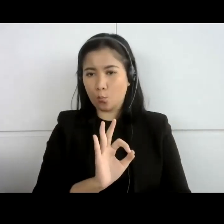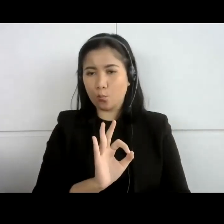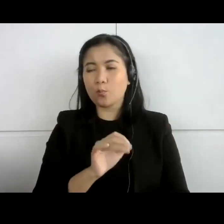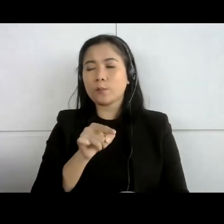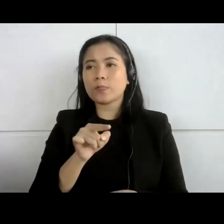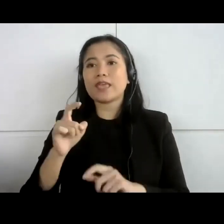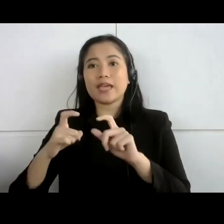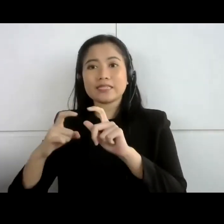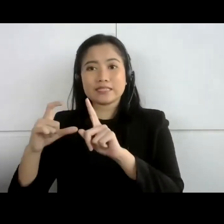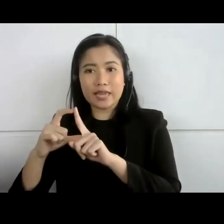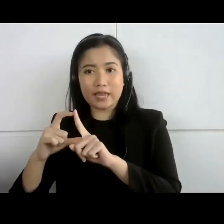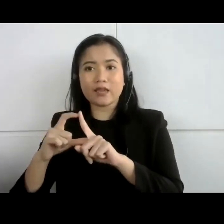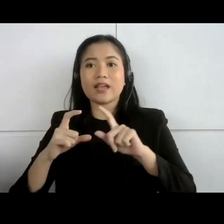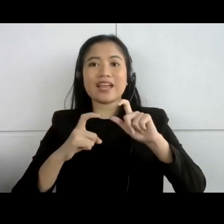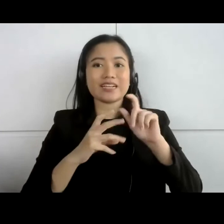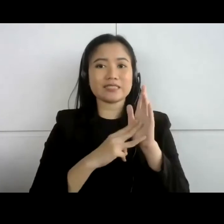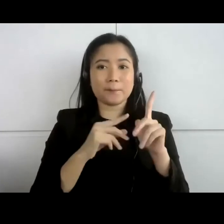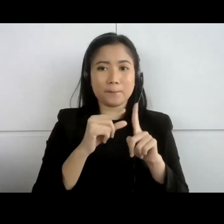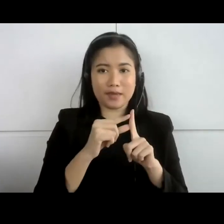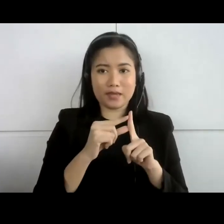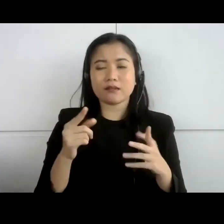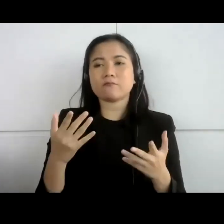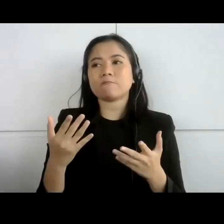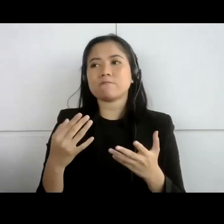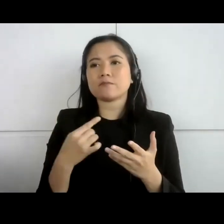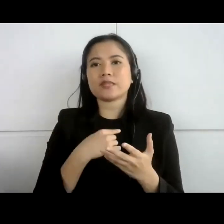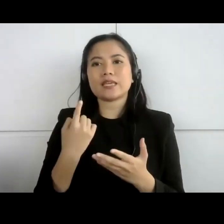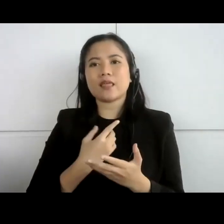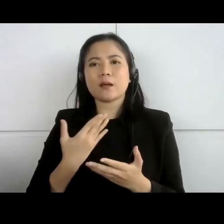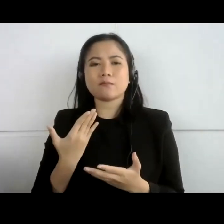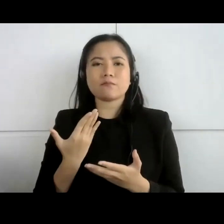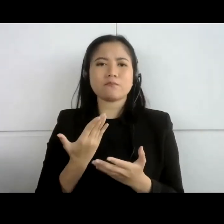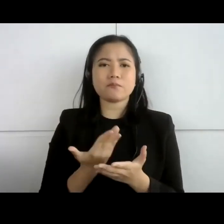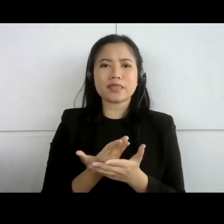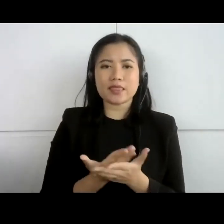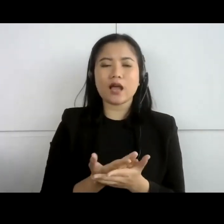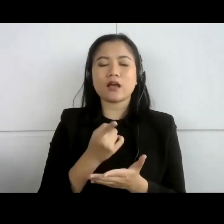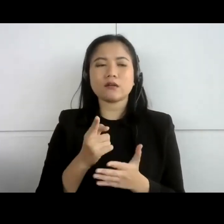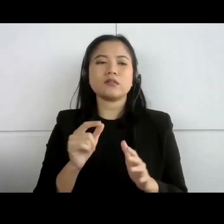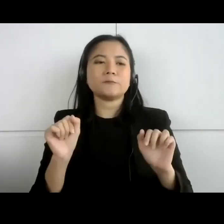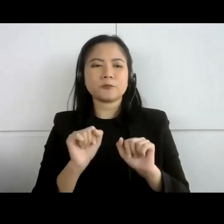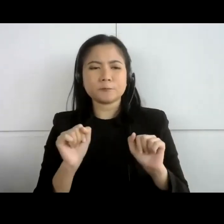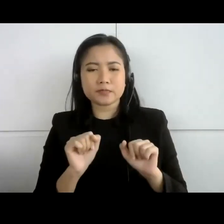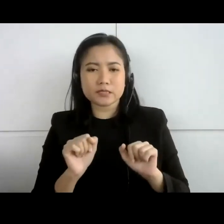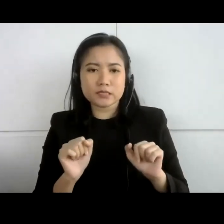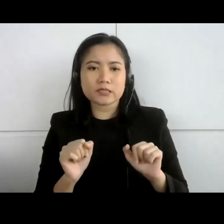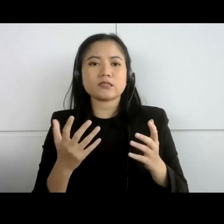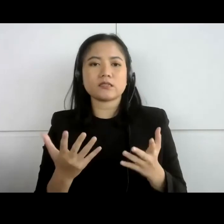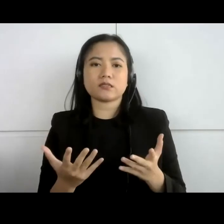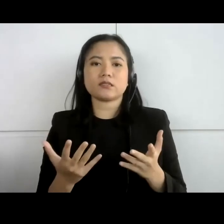SD maupun SMP, kami meminta untuk segera mungkin untuk melakukan